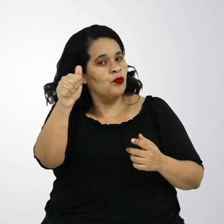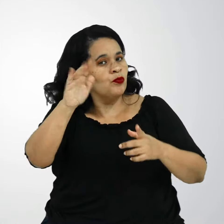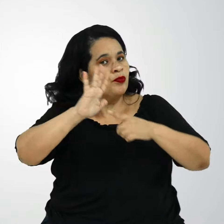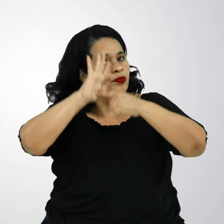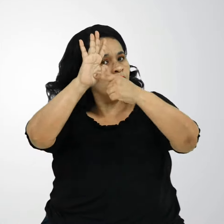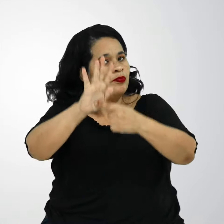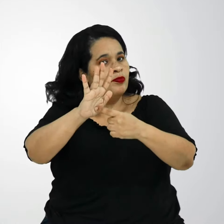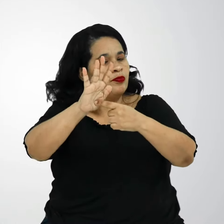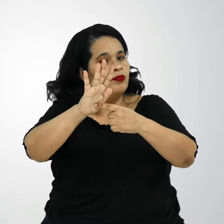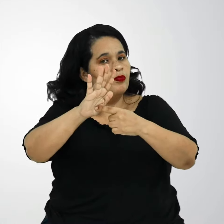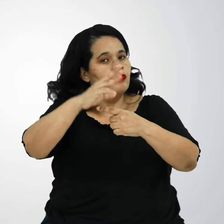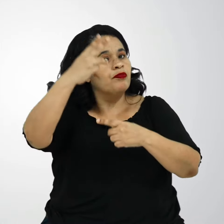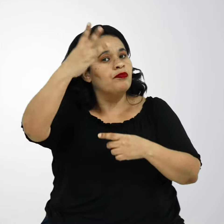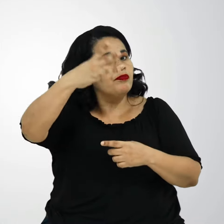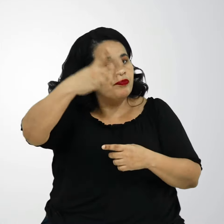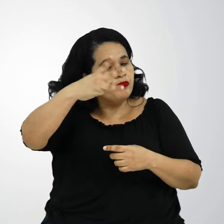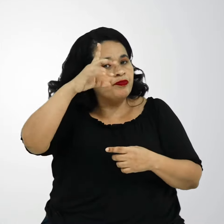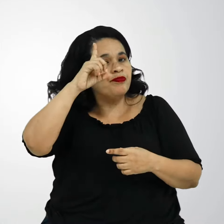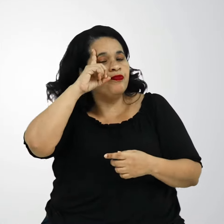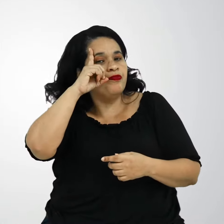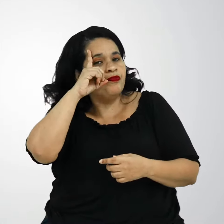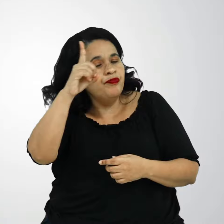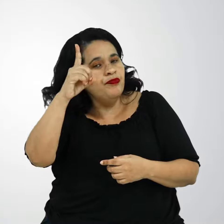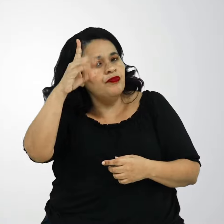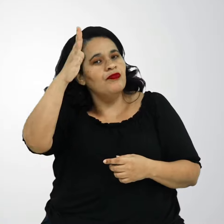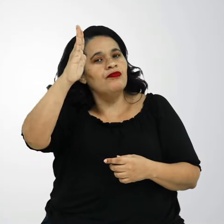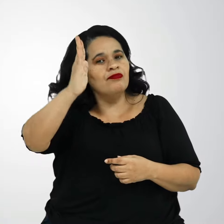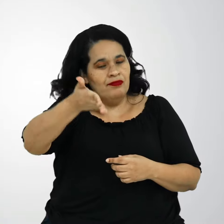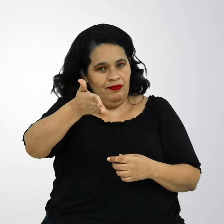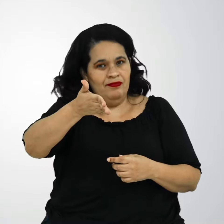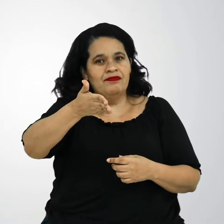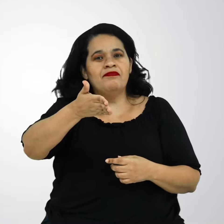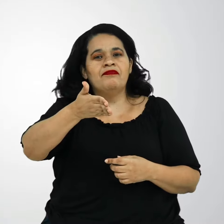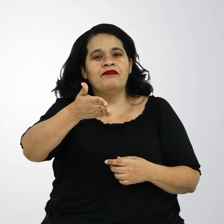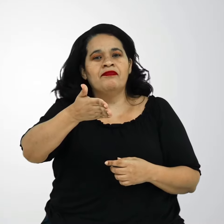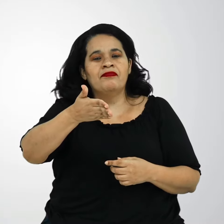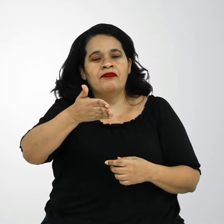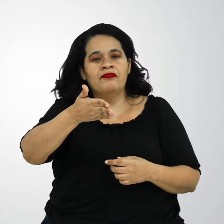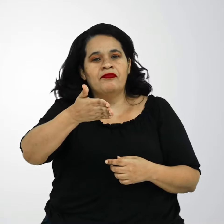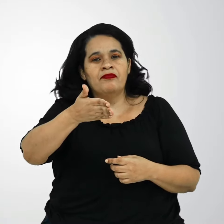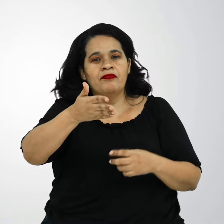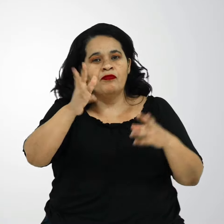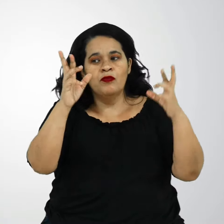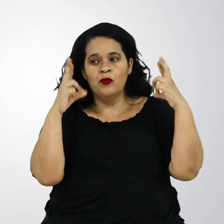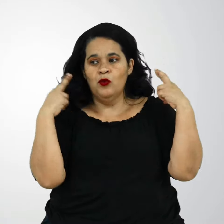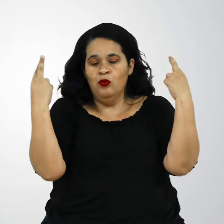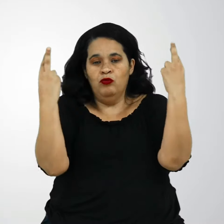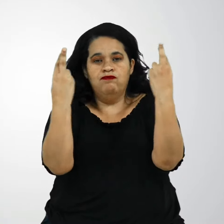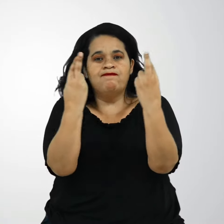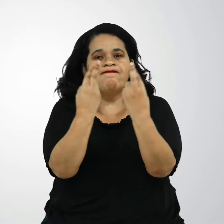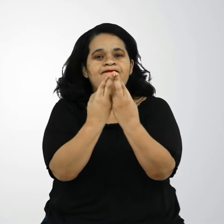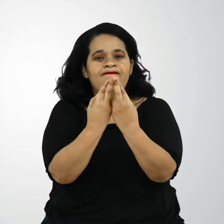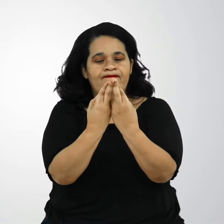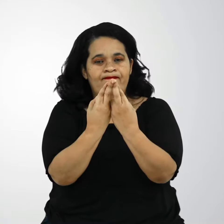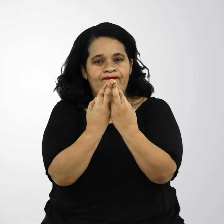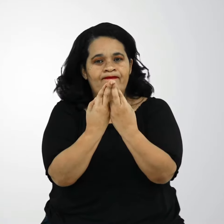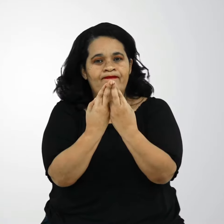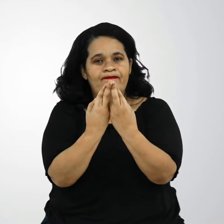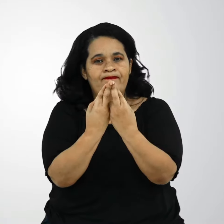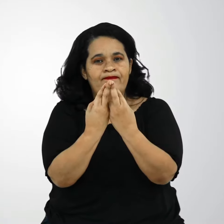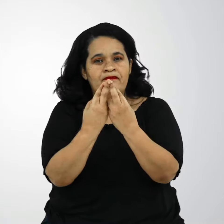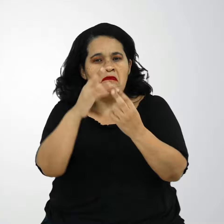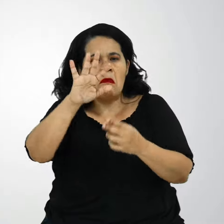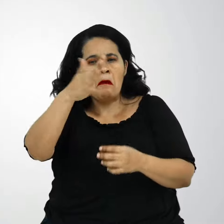meio. Quando fala do aparecimento da besta, ela aparece para reinar 42 meses, ou seja, 3